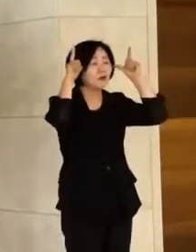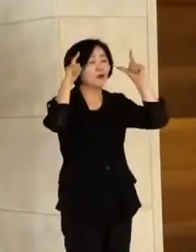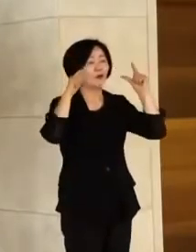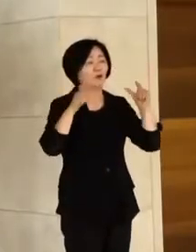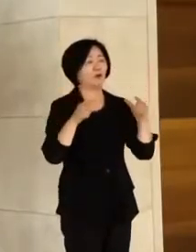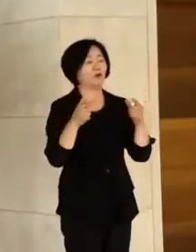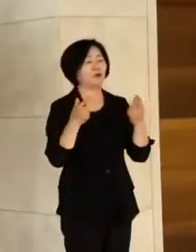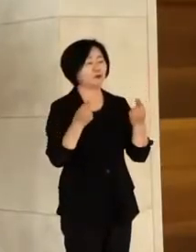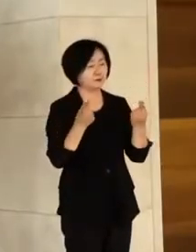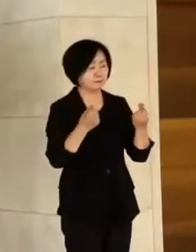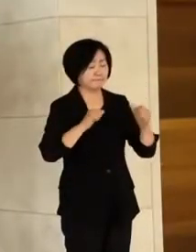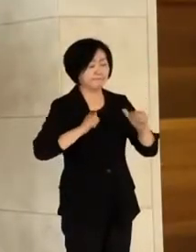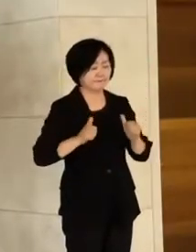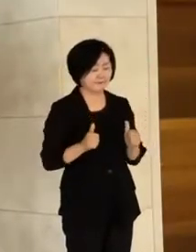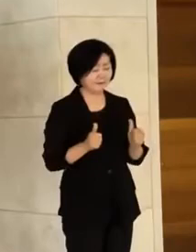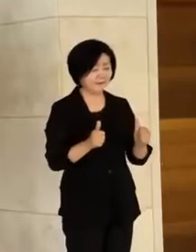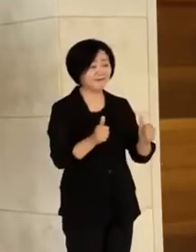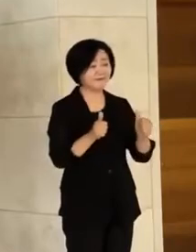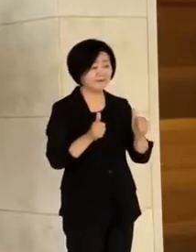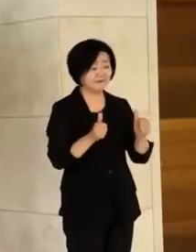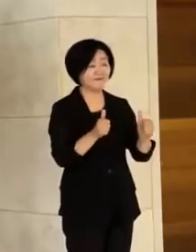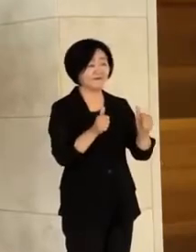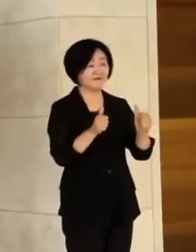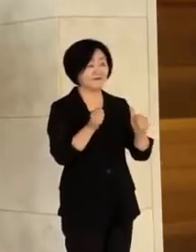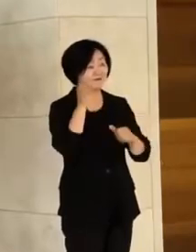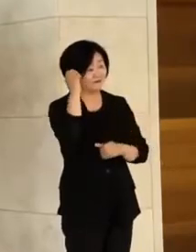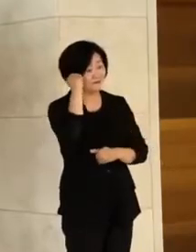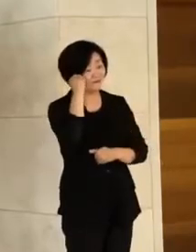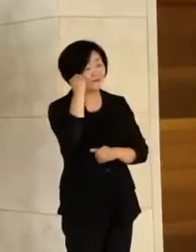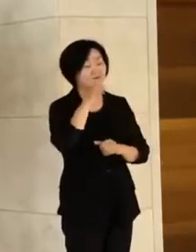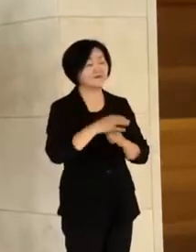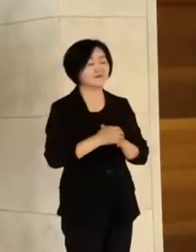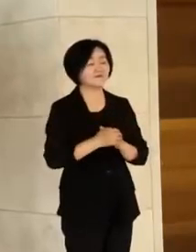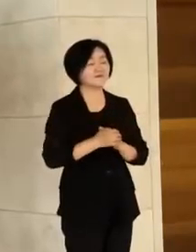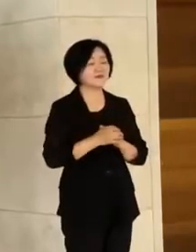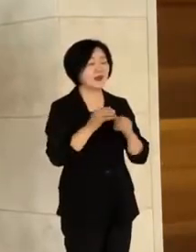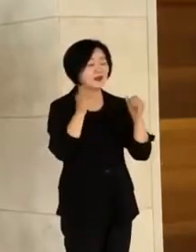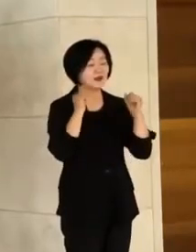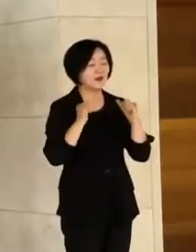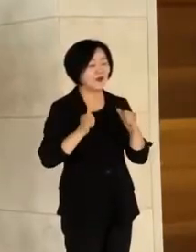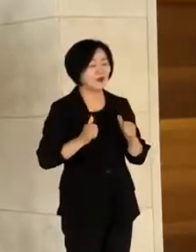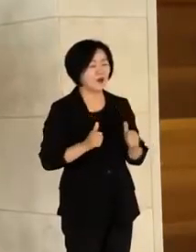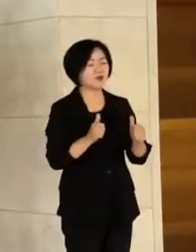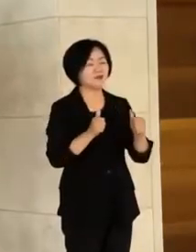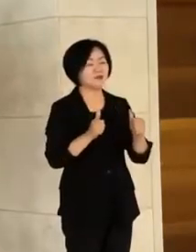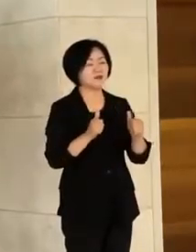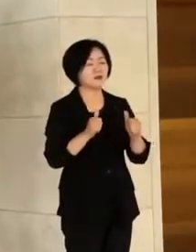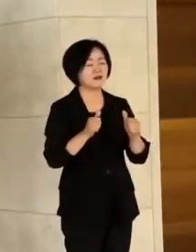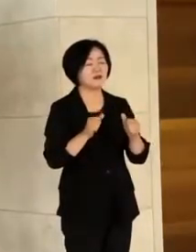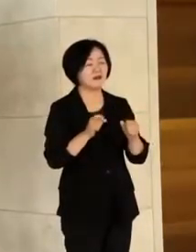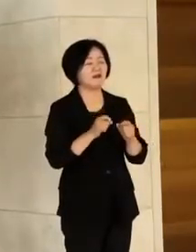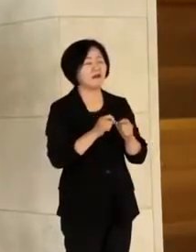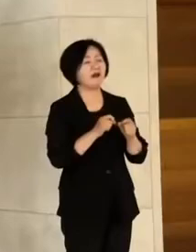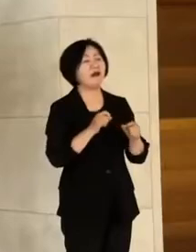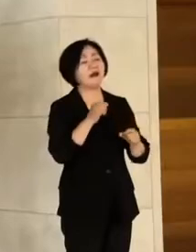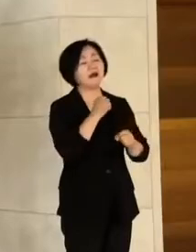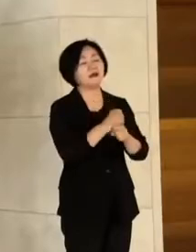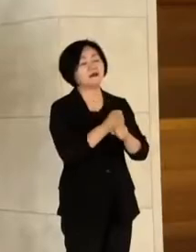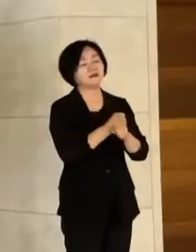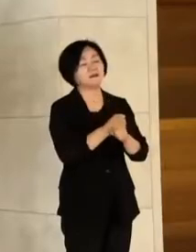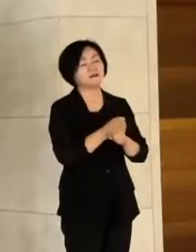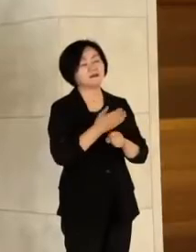우보천리라는 말을 기억하시는지요. 오래 가는 것이 결국 가장 빨리 가는 것이라는